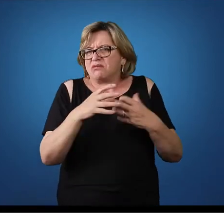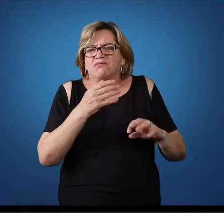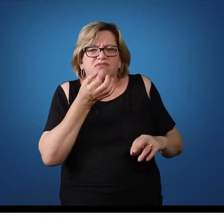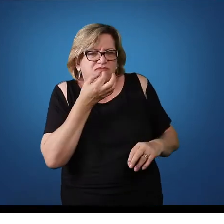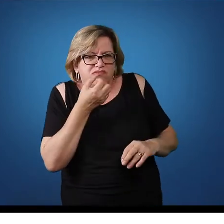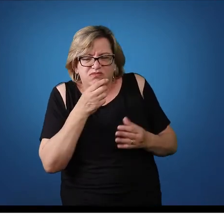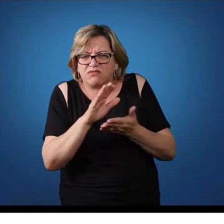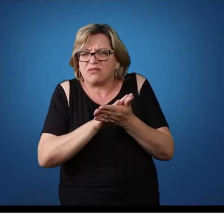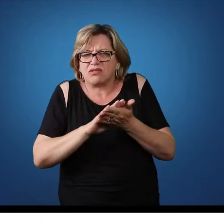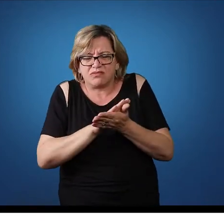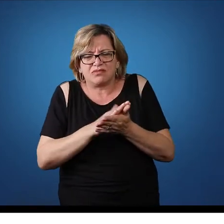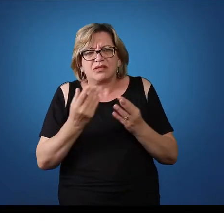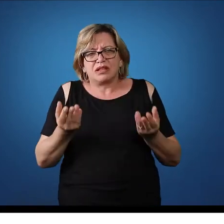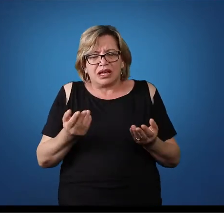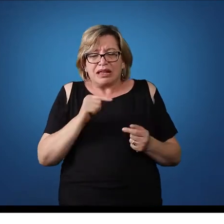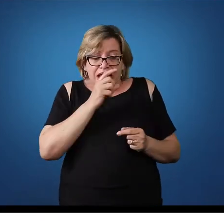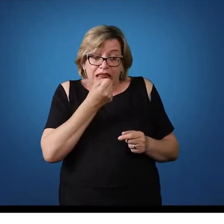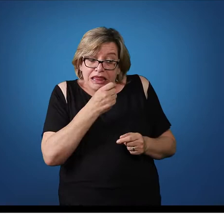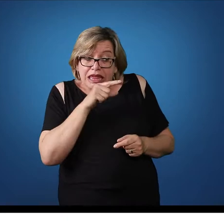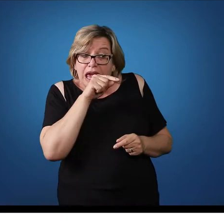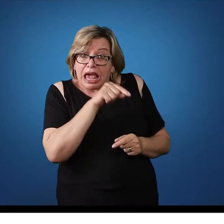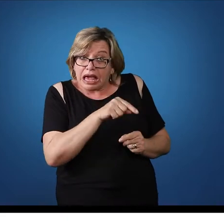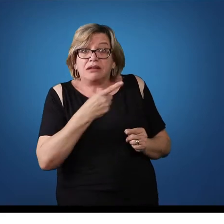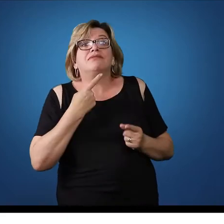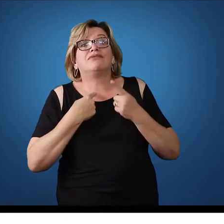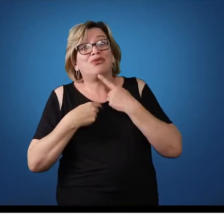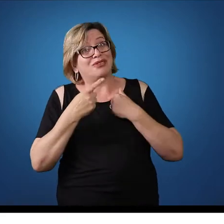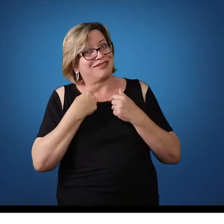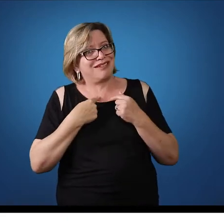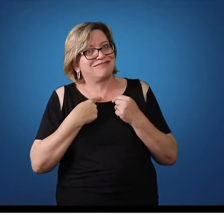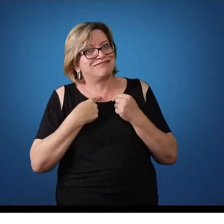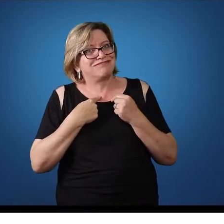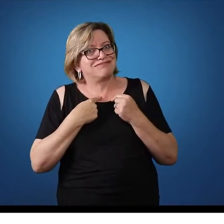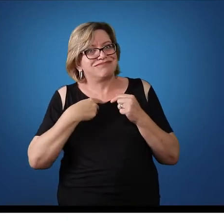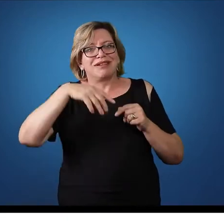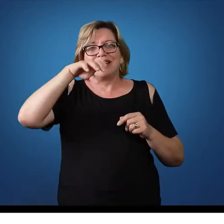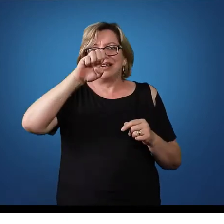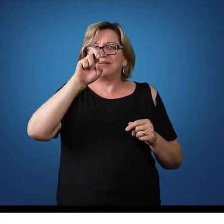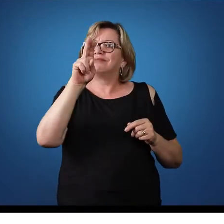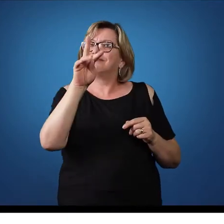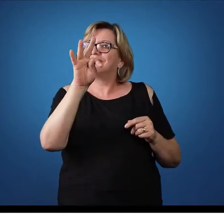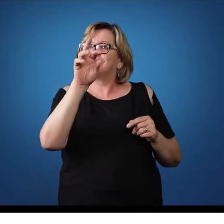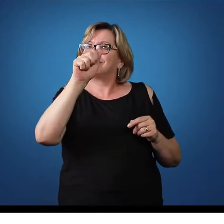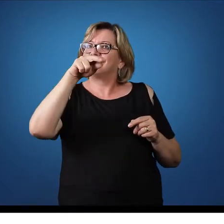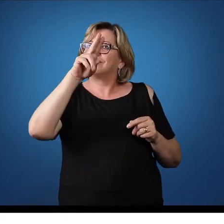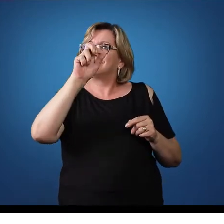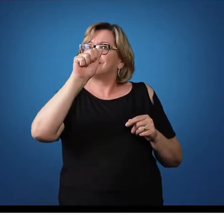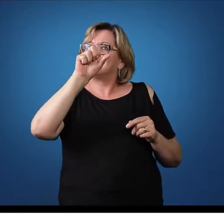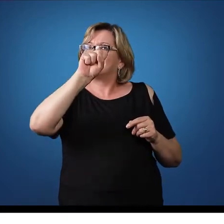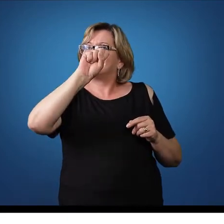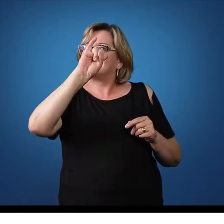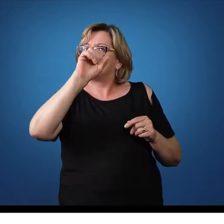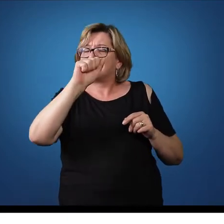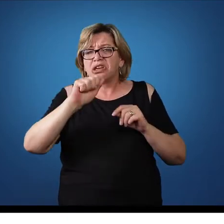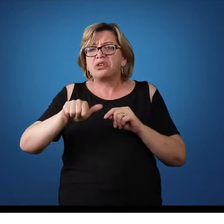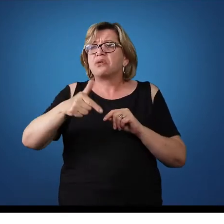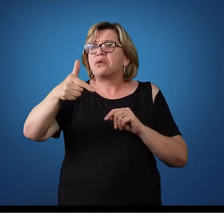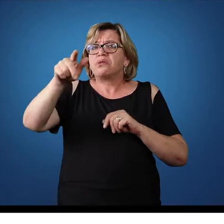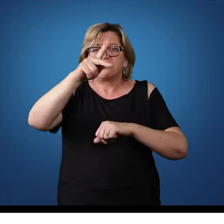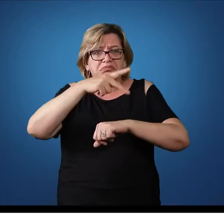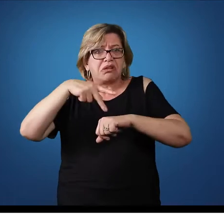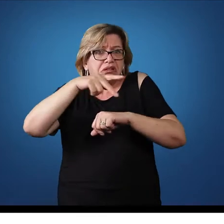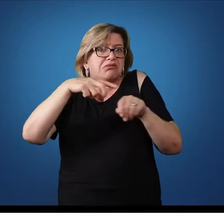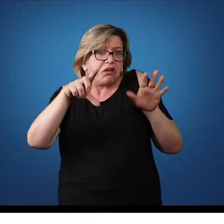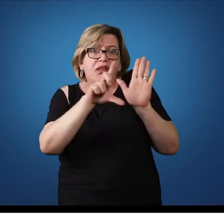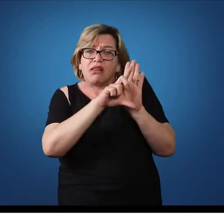assim for o seu desejo. A eutanásia é considerada, em alguns países, como legal,